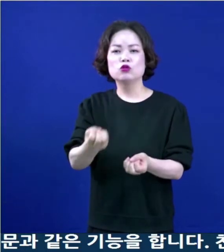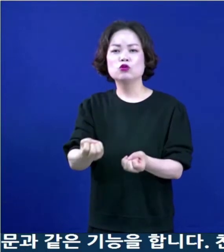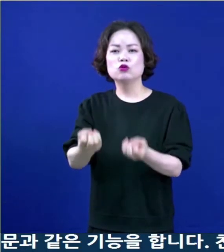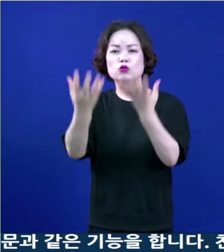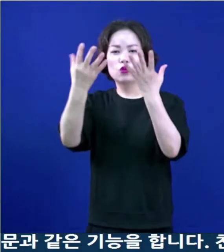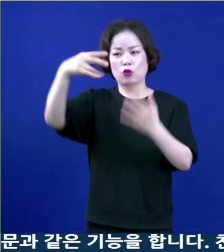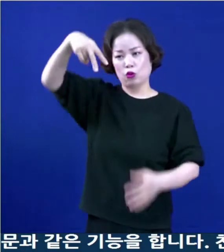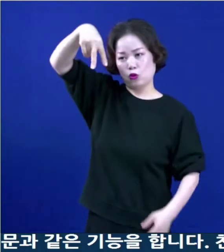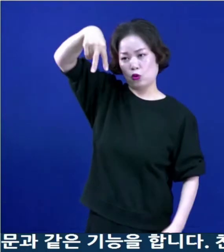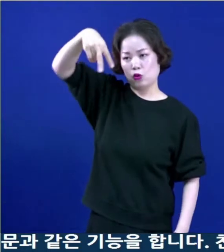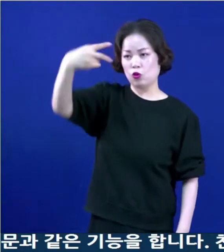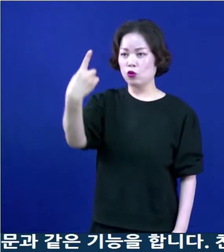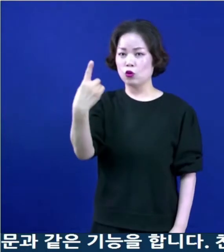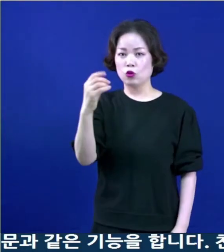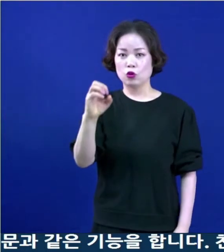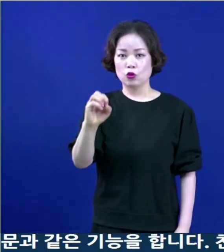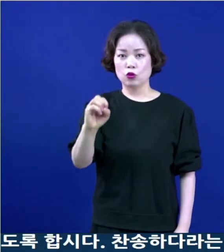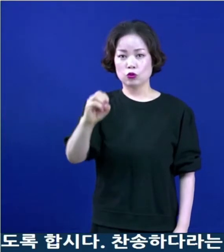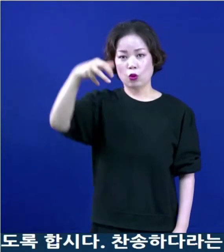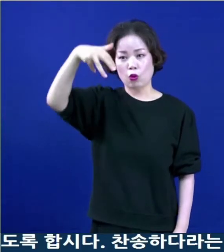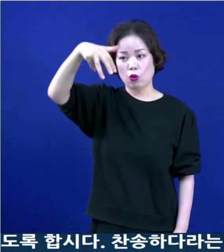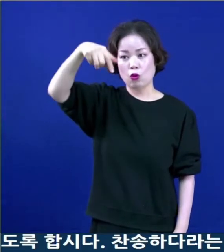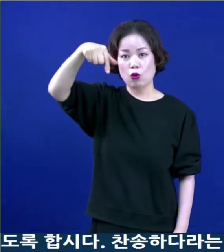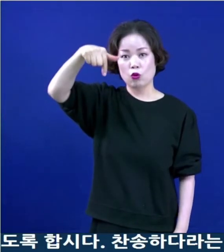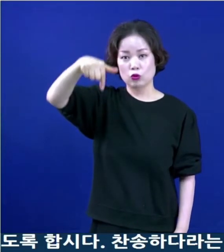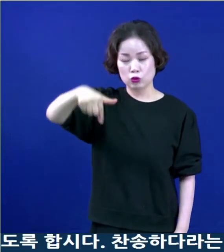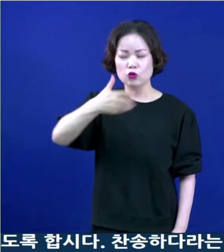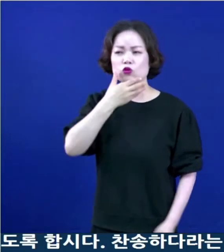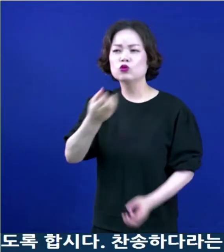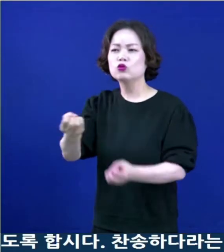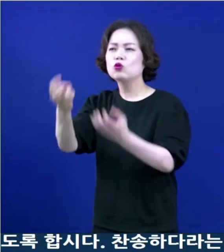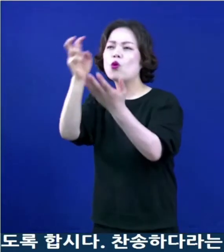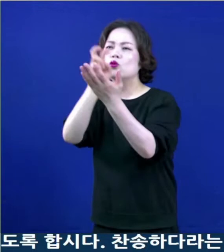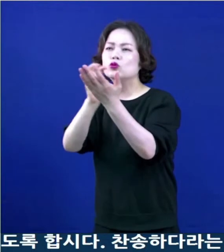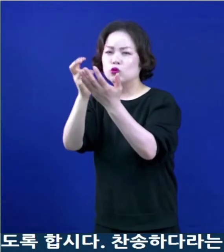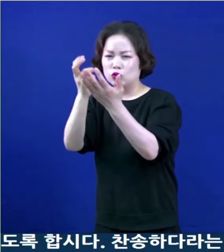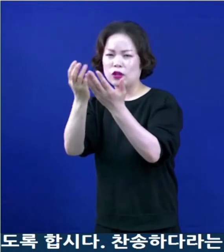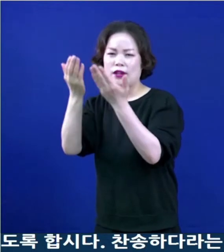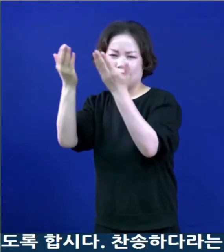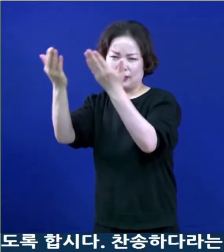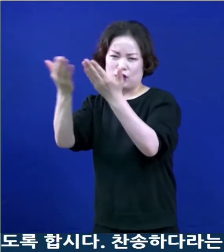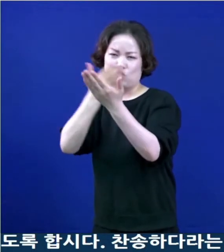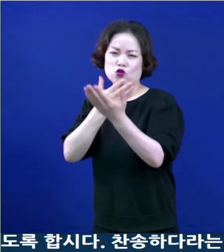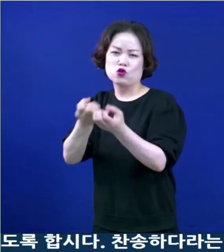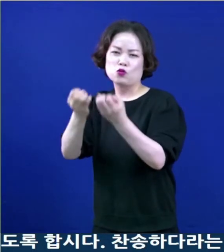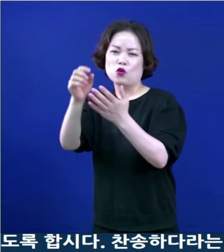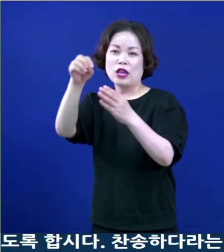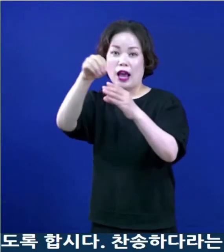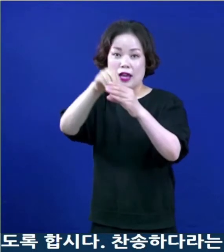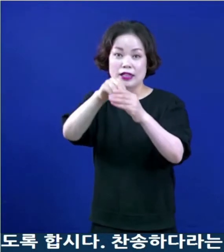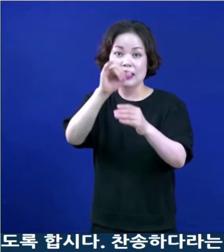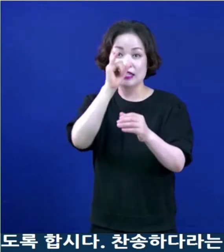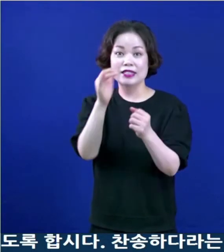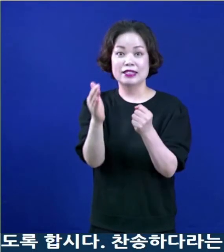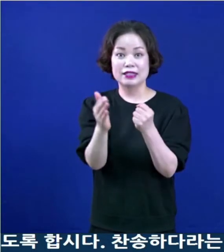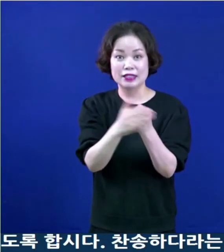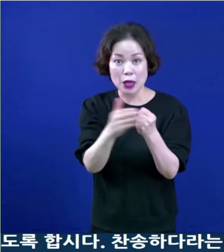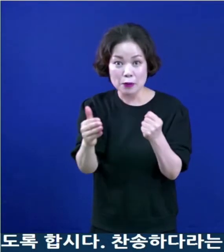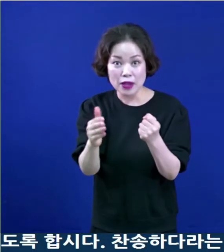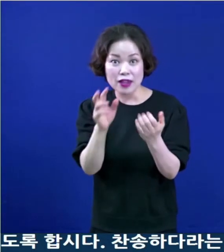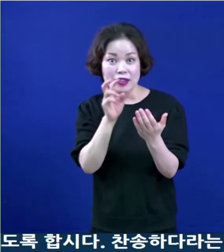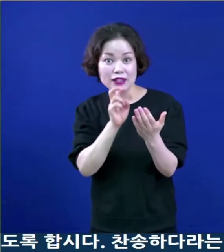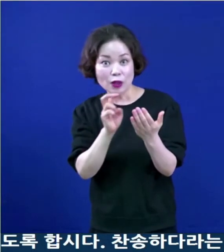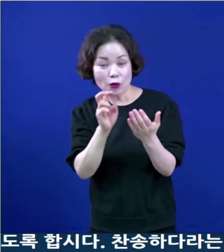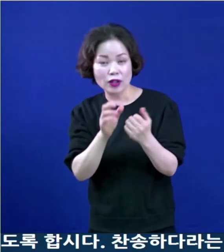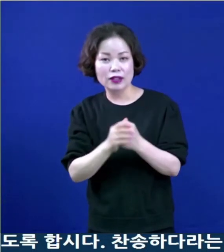송축하리로다가 더 나은 번역이 될 수도 있습니다. 축복이라는 개념이 그 안에 들어있기 때문입니다. 이 노래,